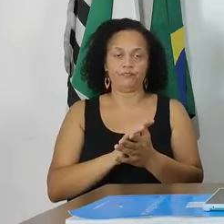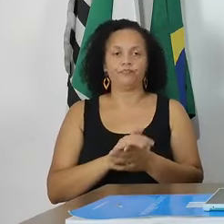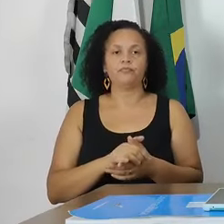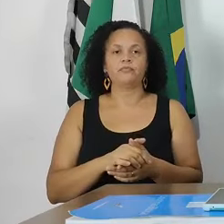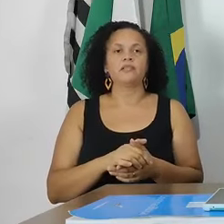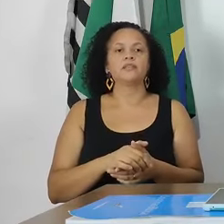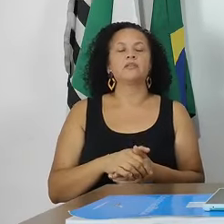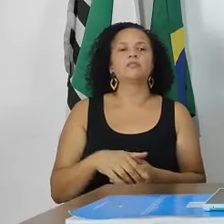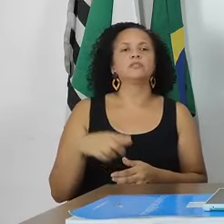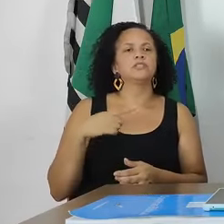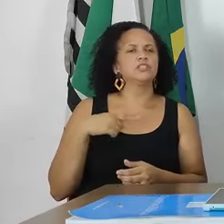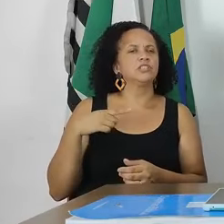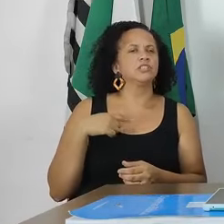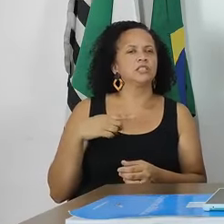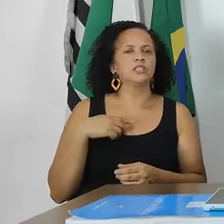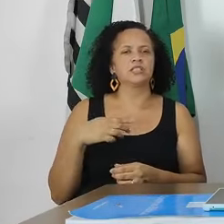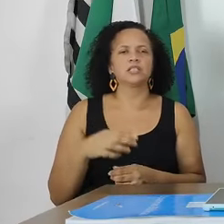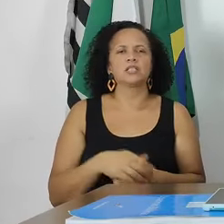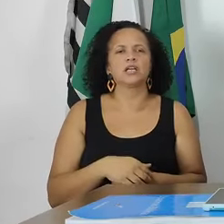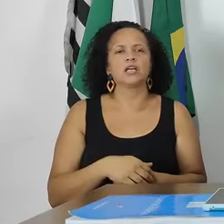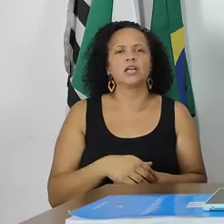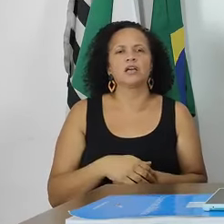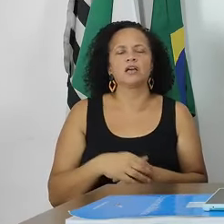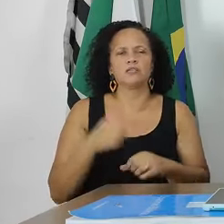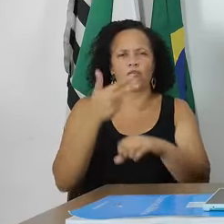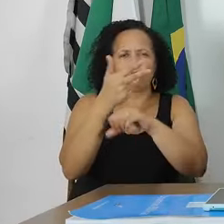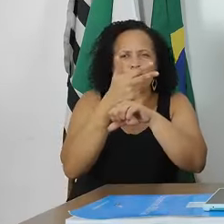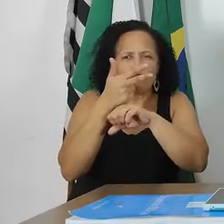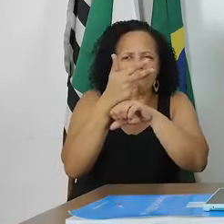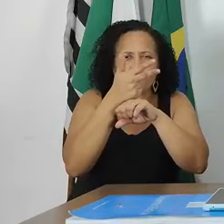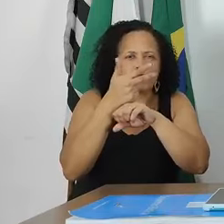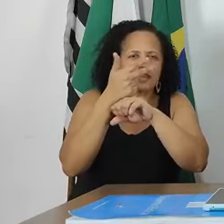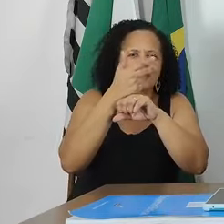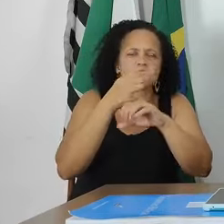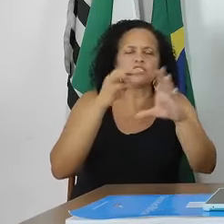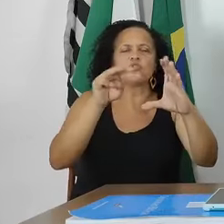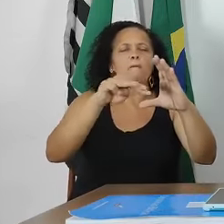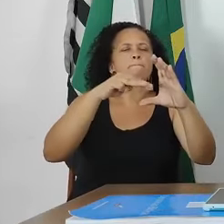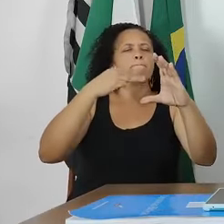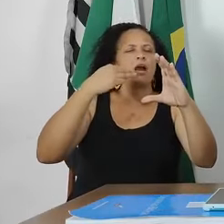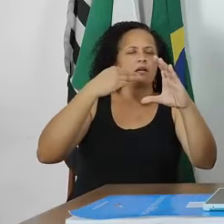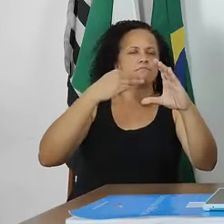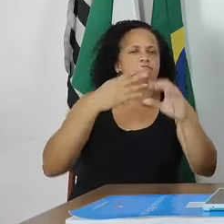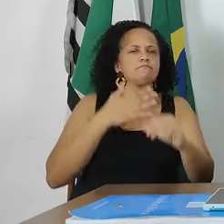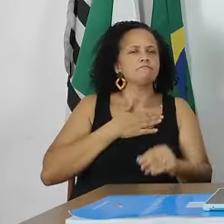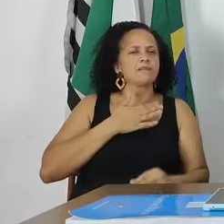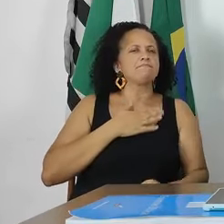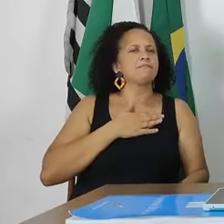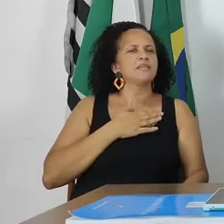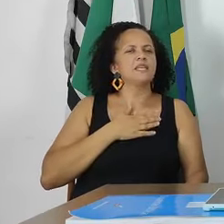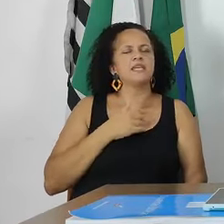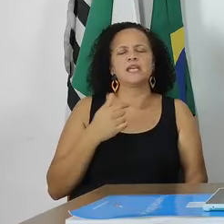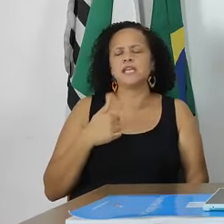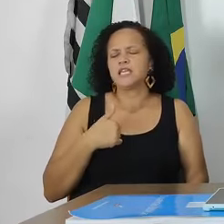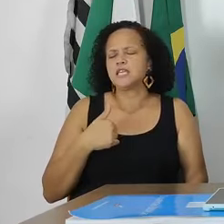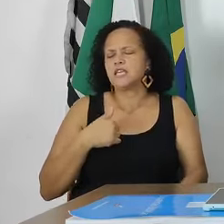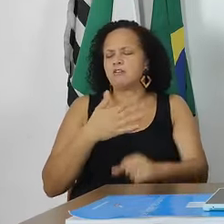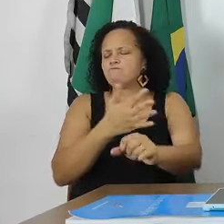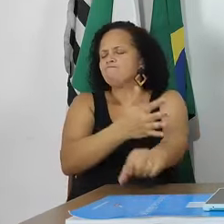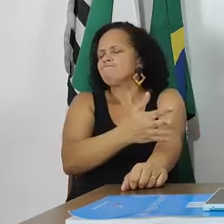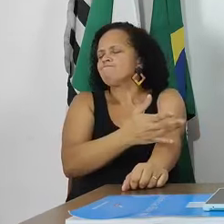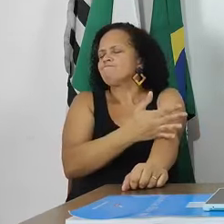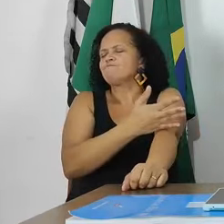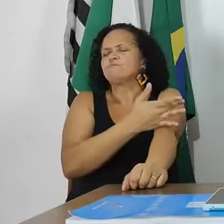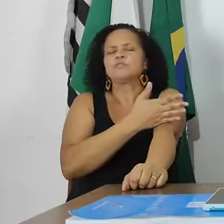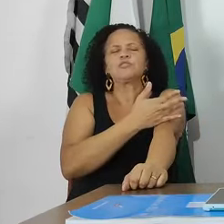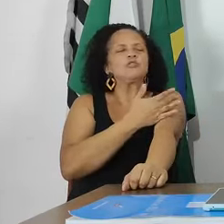coisas assim que agradavam meus ouvidos, sabe? Ia direto com as minhas emoções, mexeu com as